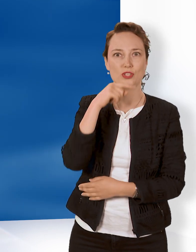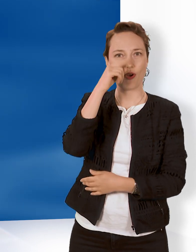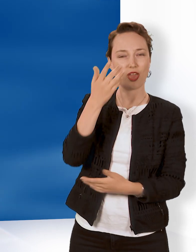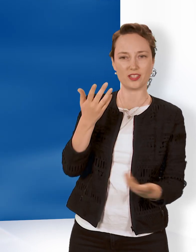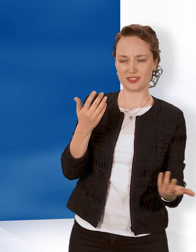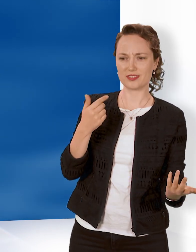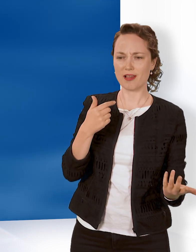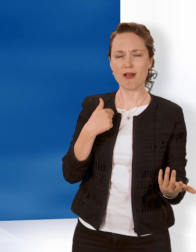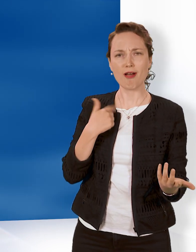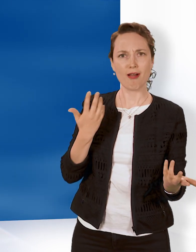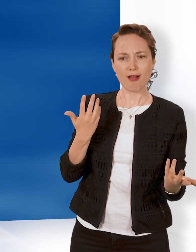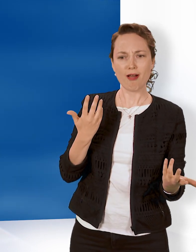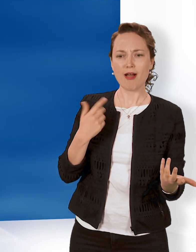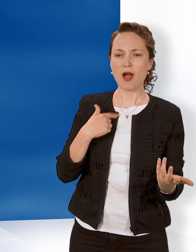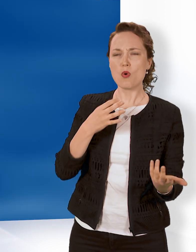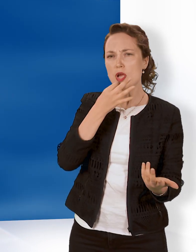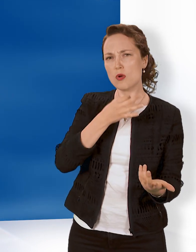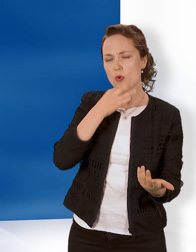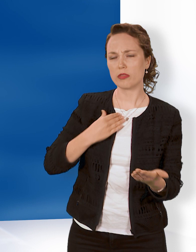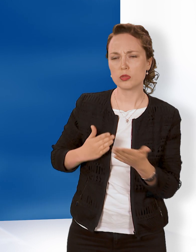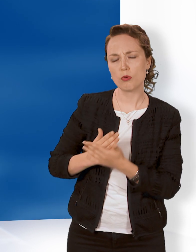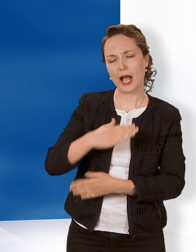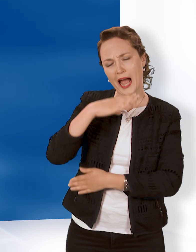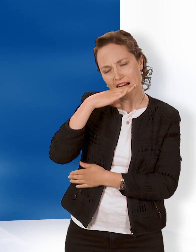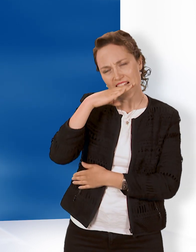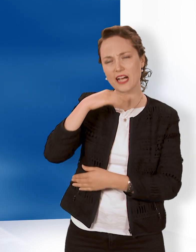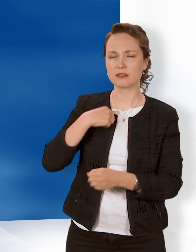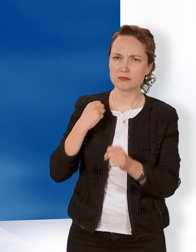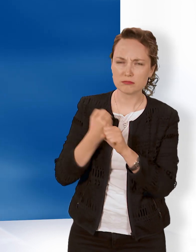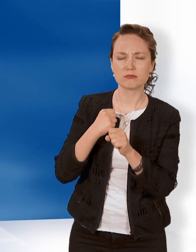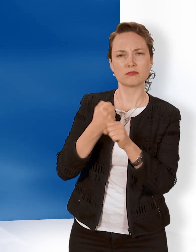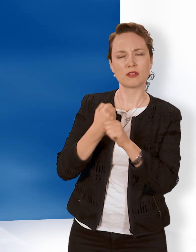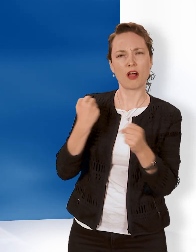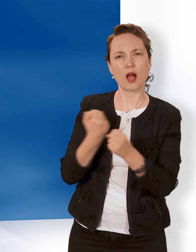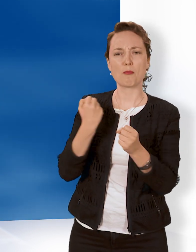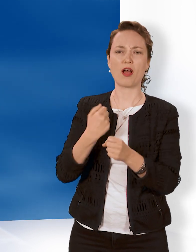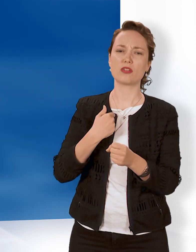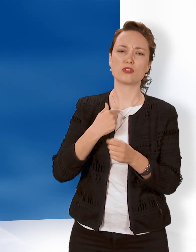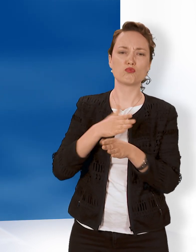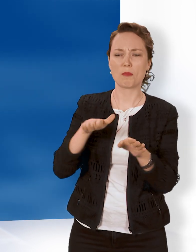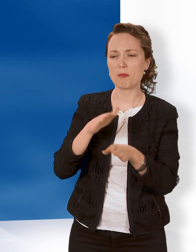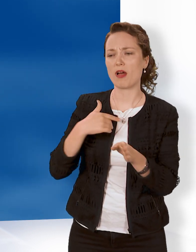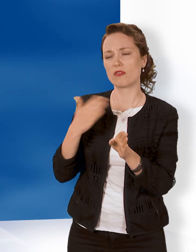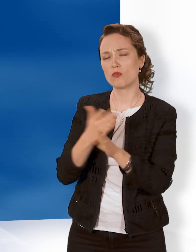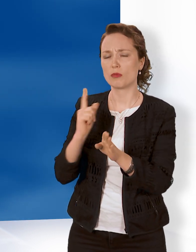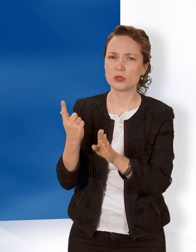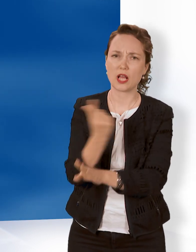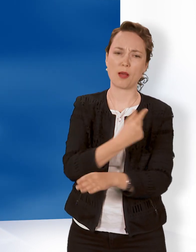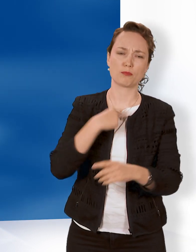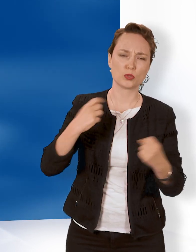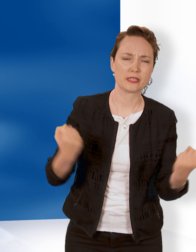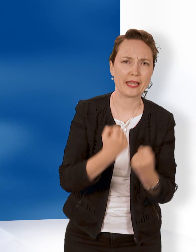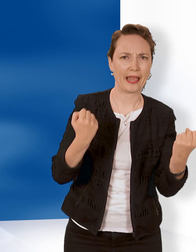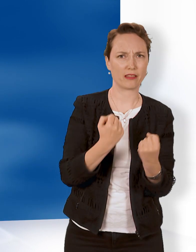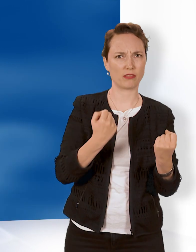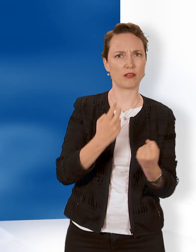auch, für was du deine ganze Jugend früher aus dem Schwimmbad in Sommerferien gegangen bist, zum Trainieren. Die Kollegen aus meiner